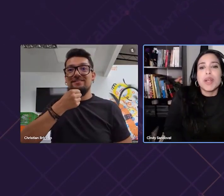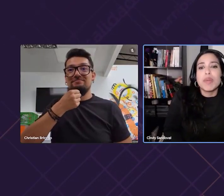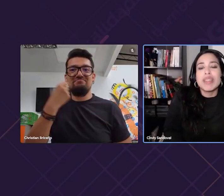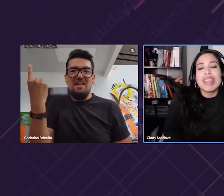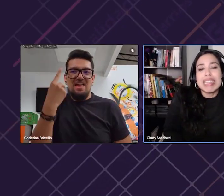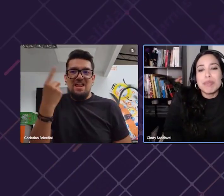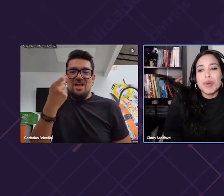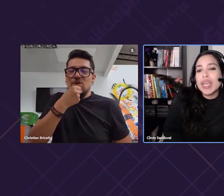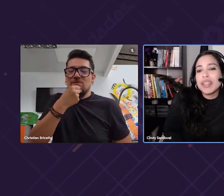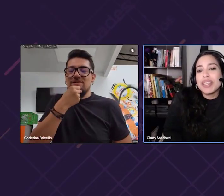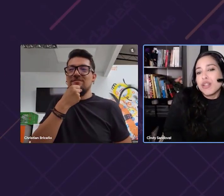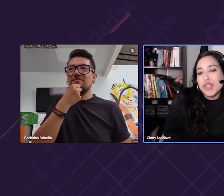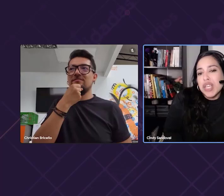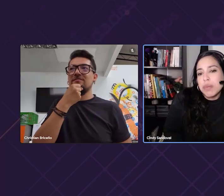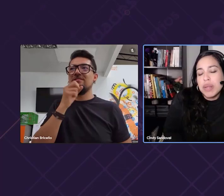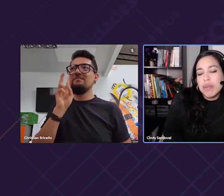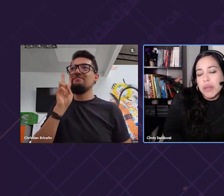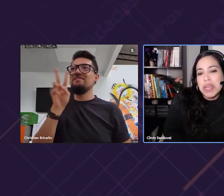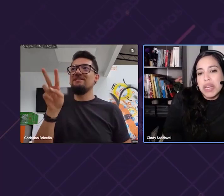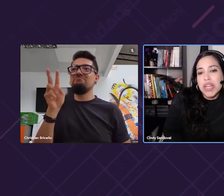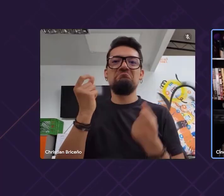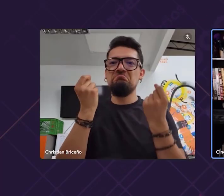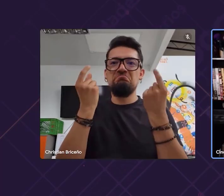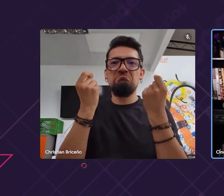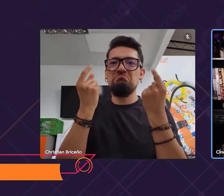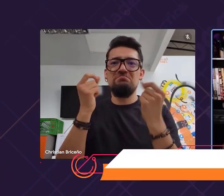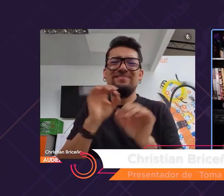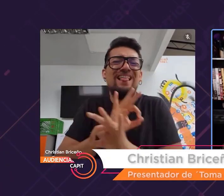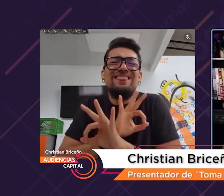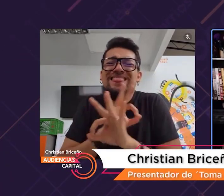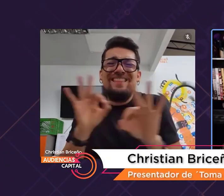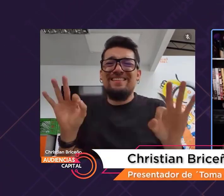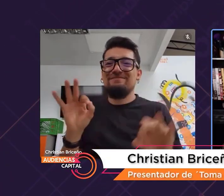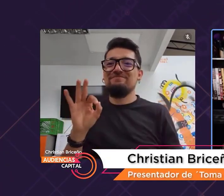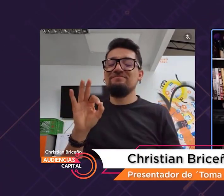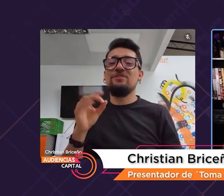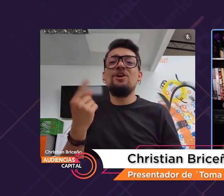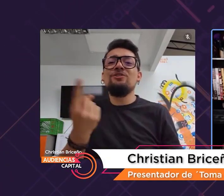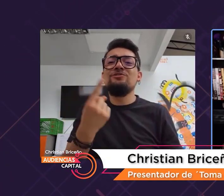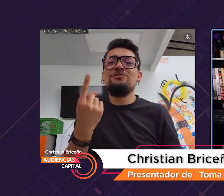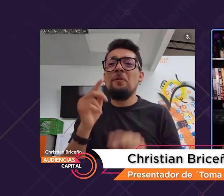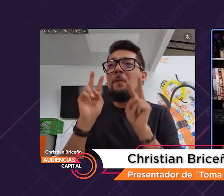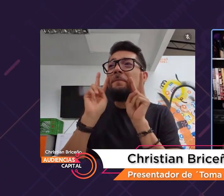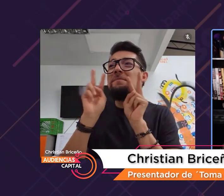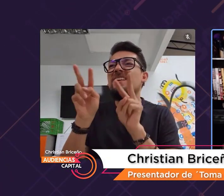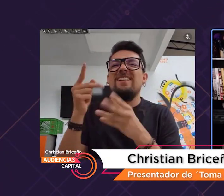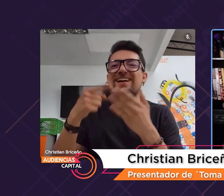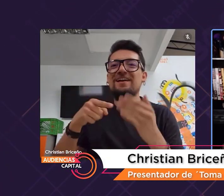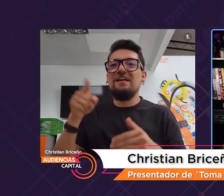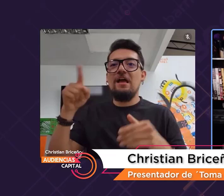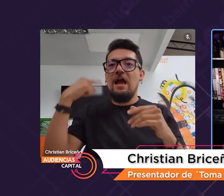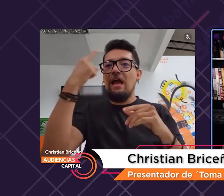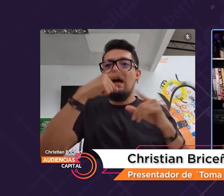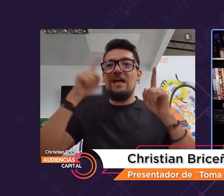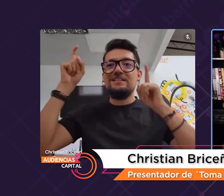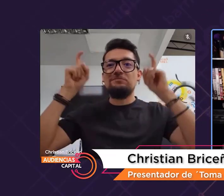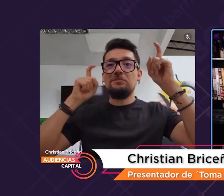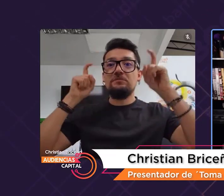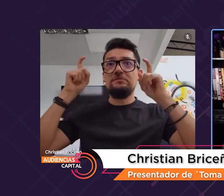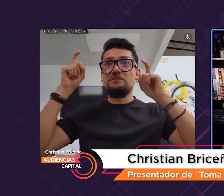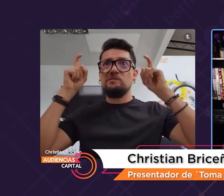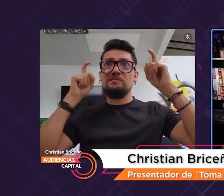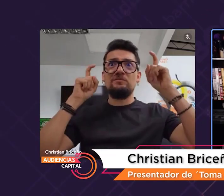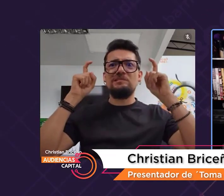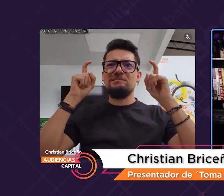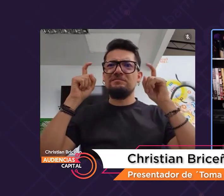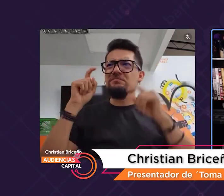Bueno, para comentarte, por lo general yo siempre veía noticias, que era lo que más veían en mi casa, y yo no entendía absolutamente nada. Yo